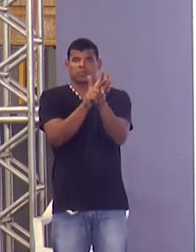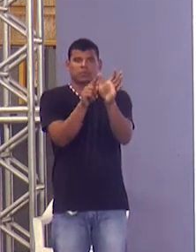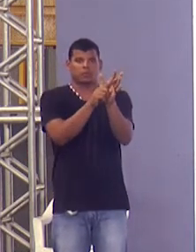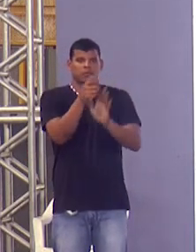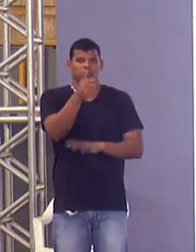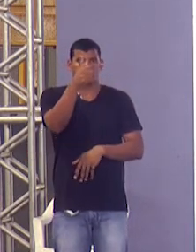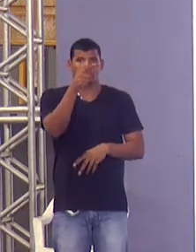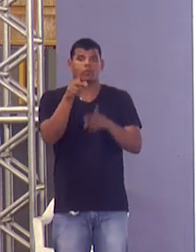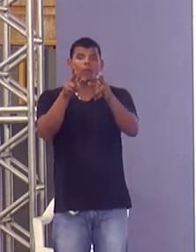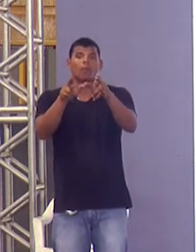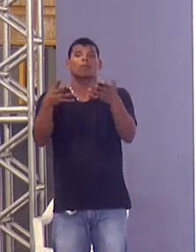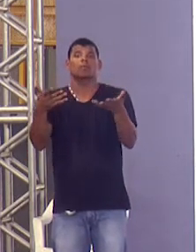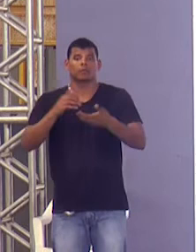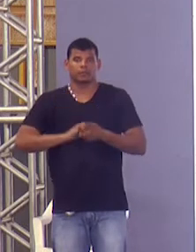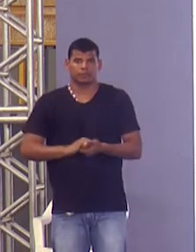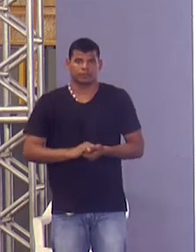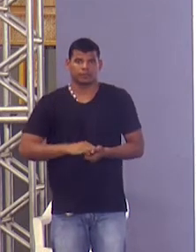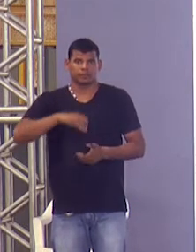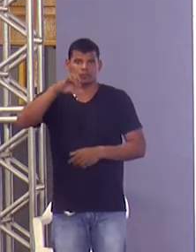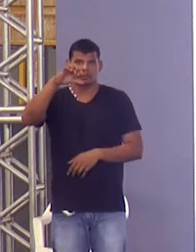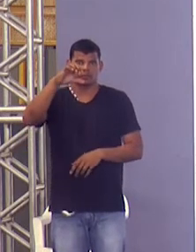quanto?